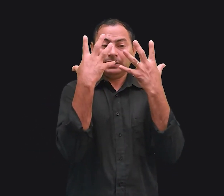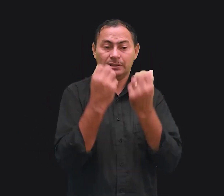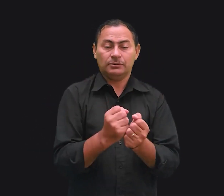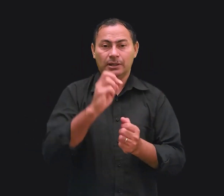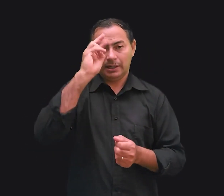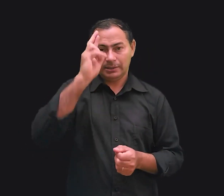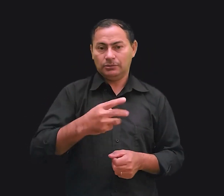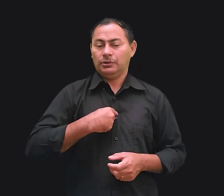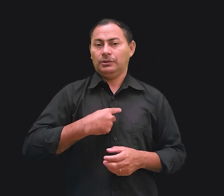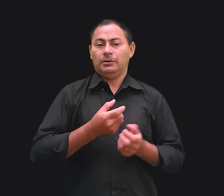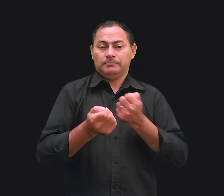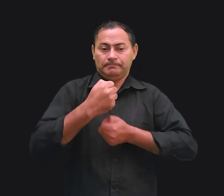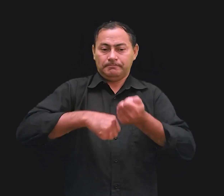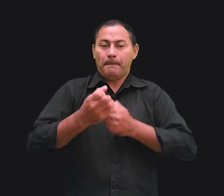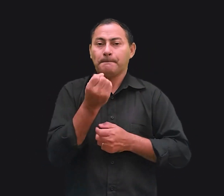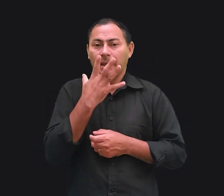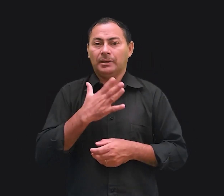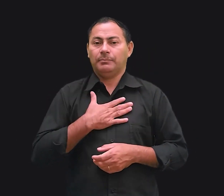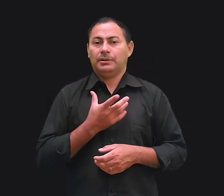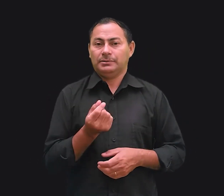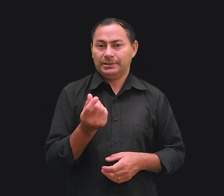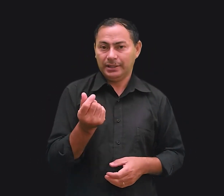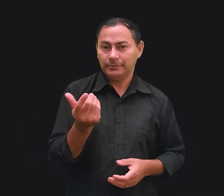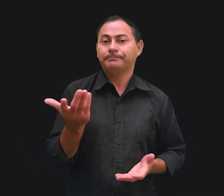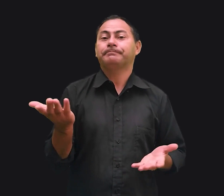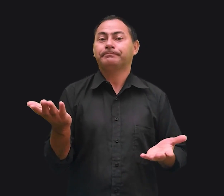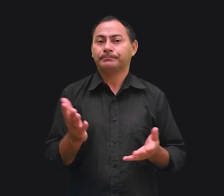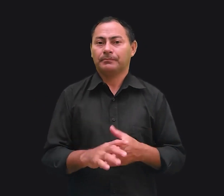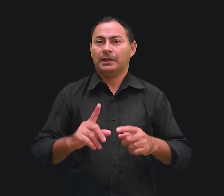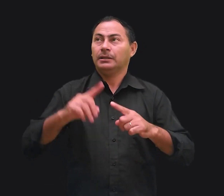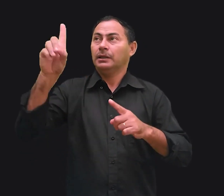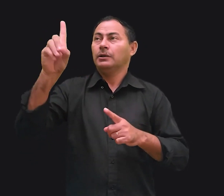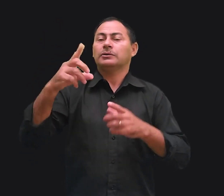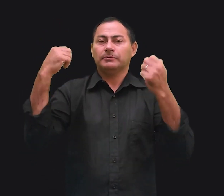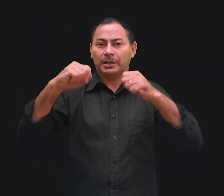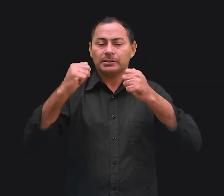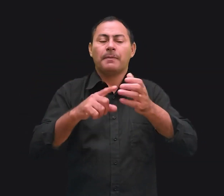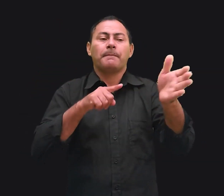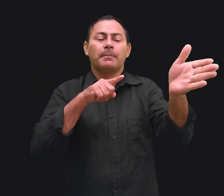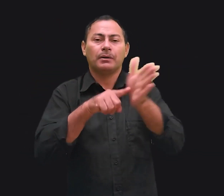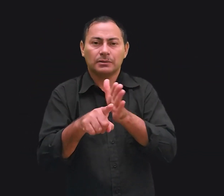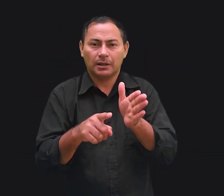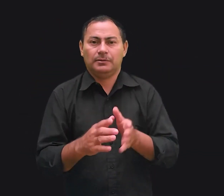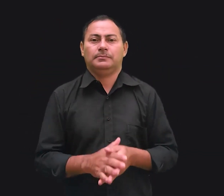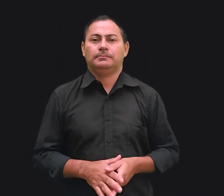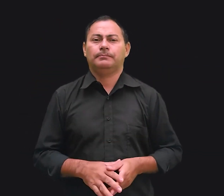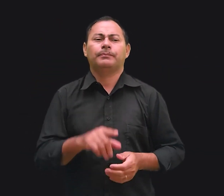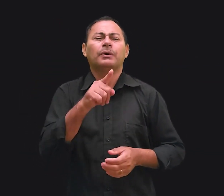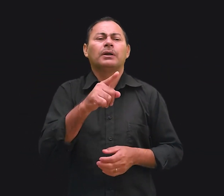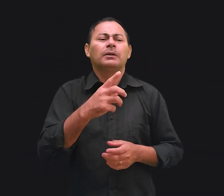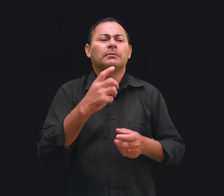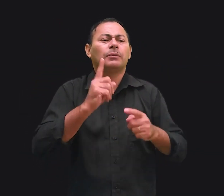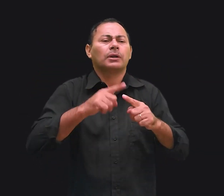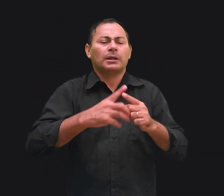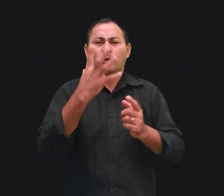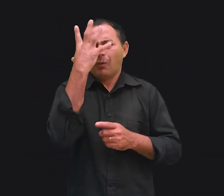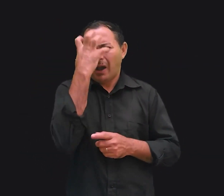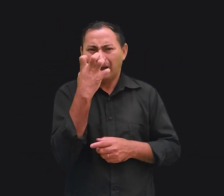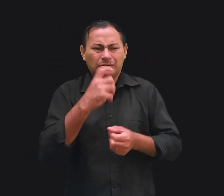sido aceito em razão de não ter gerenciado bem minhas finanças. Mas Deus precisava me perguntar, por que é que você está com raiva,